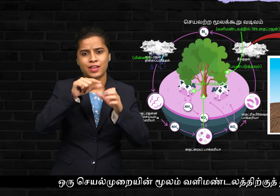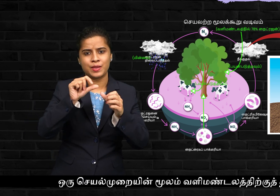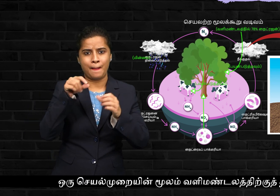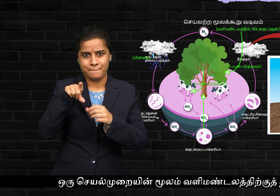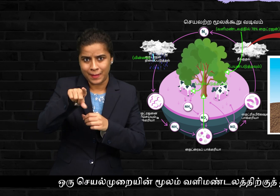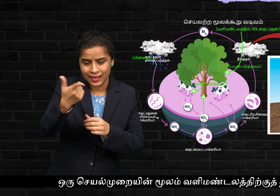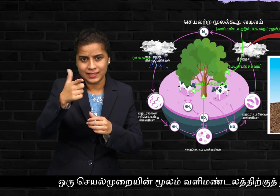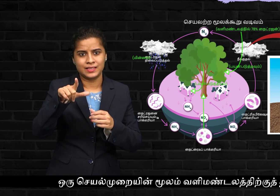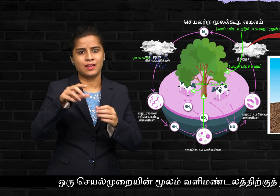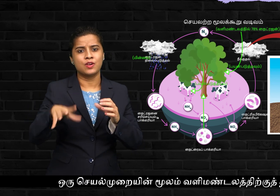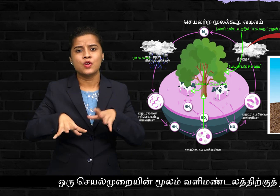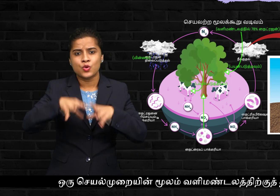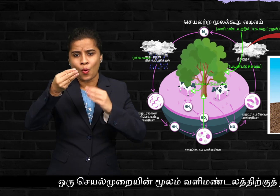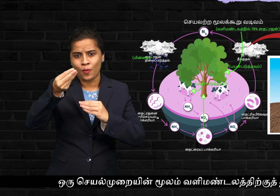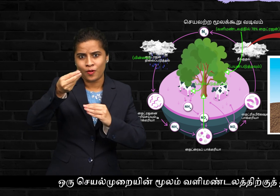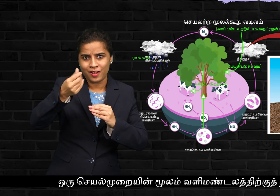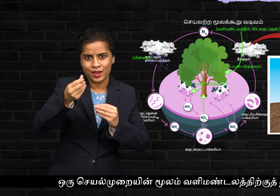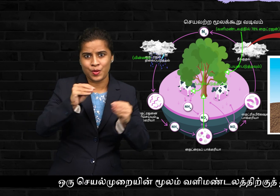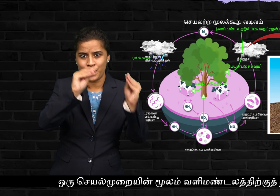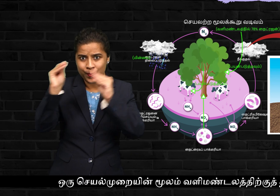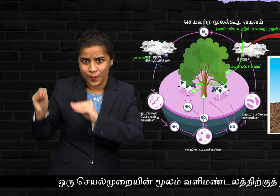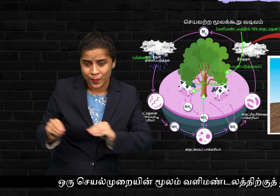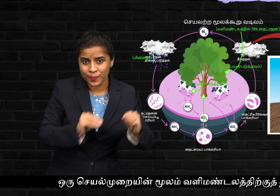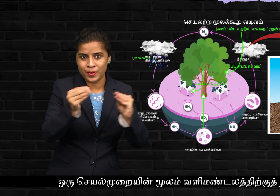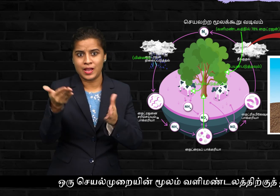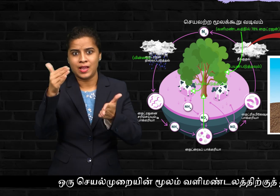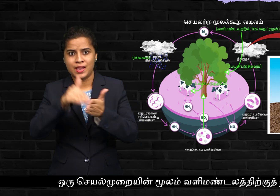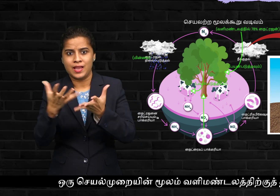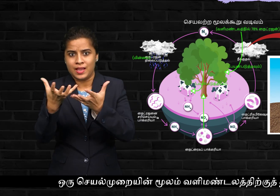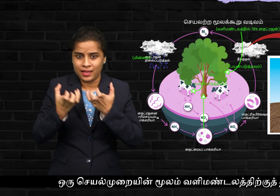ஒரு செயல்முறையின் மூலம் வளிமண்டலத்திற்கு திரும்புகிறது.